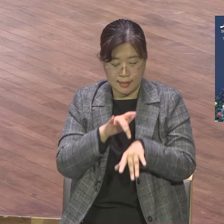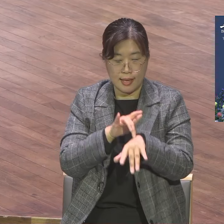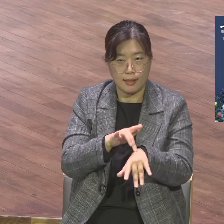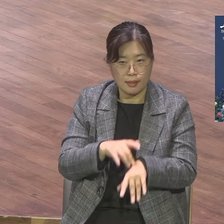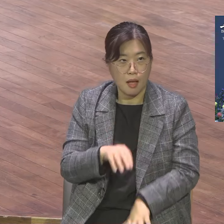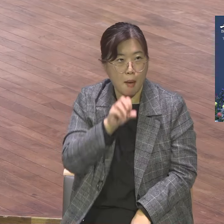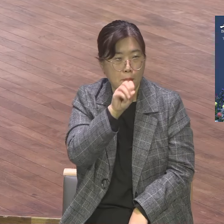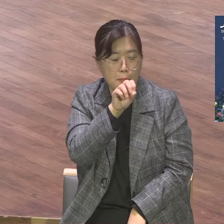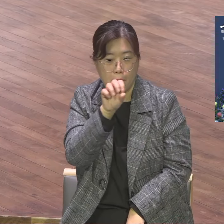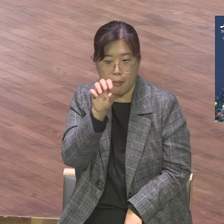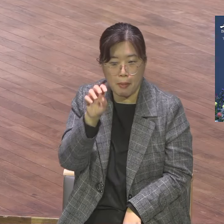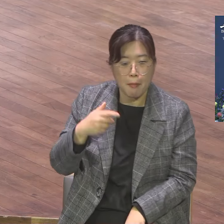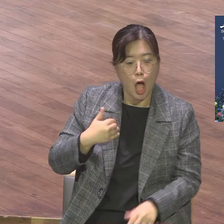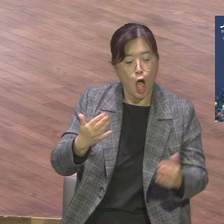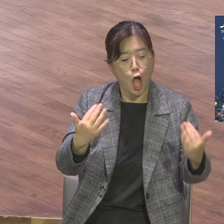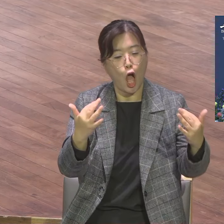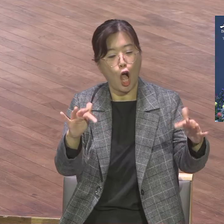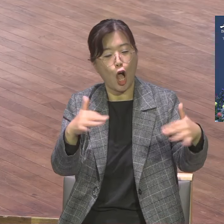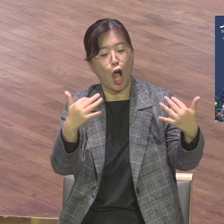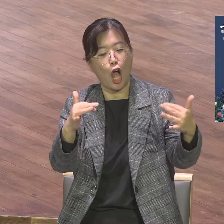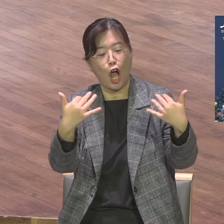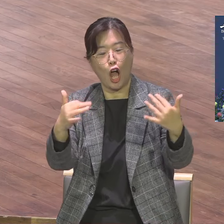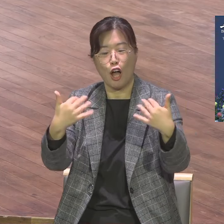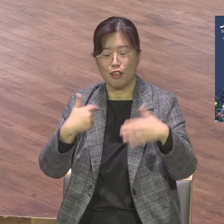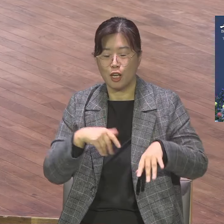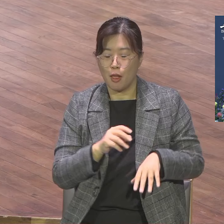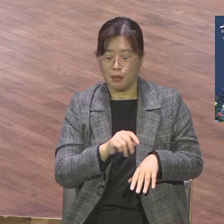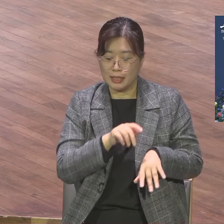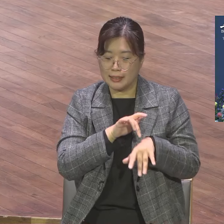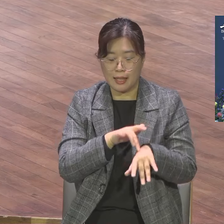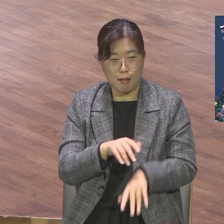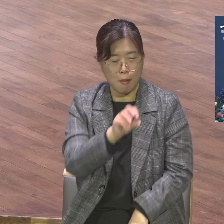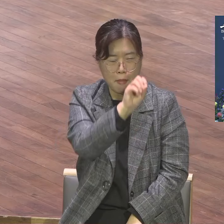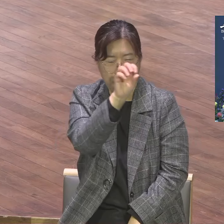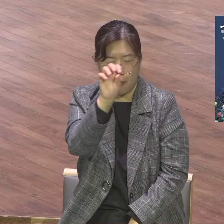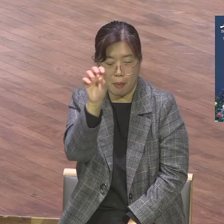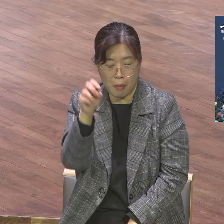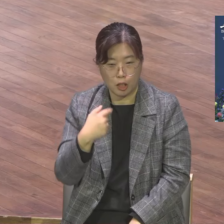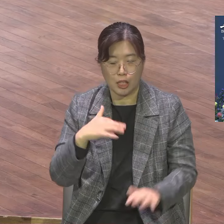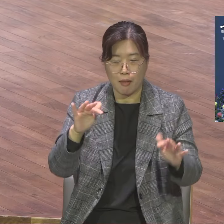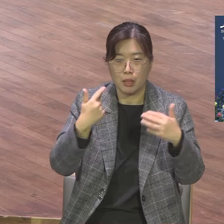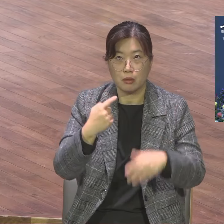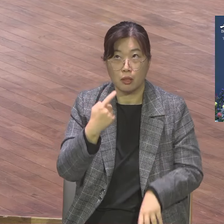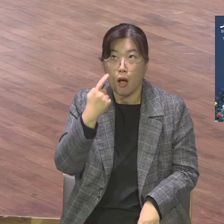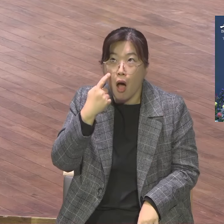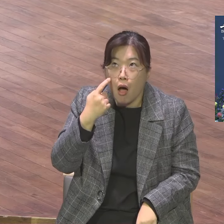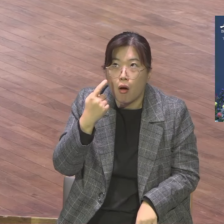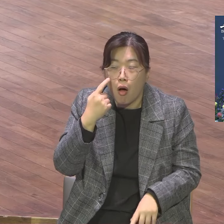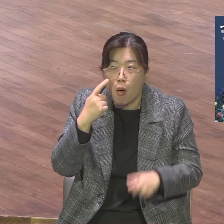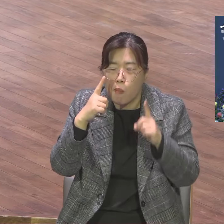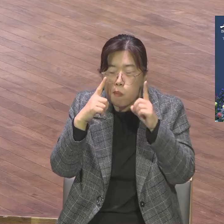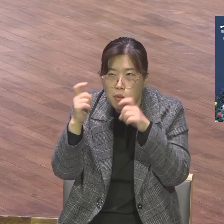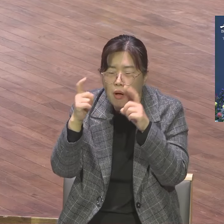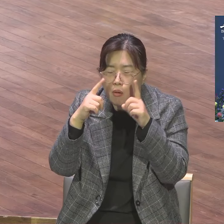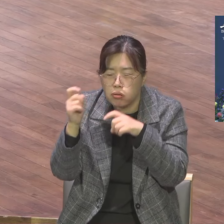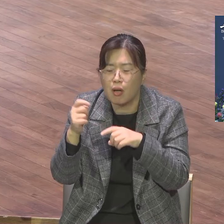사단은 자기 정체를 바로 드러내지 않는 특징이 있어요. 고린도후서 11장 14절에 보면